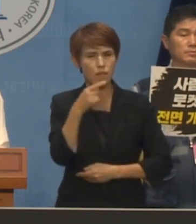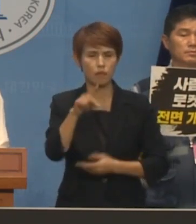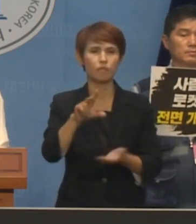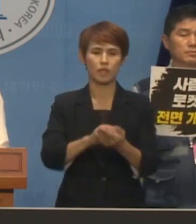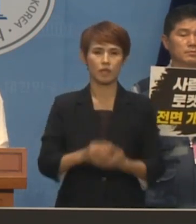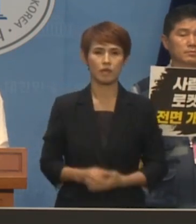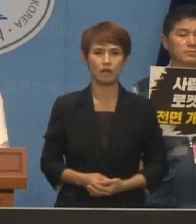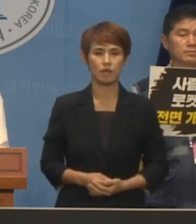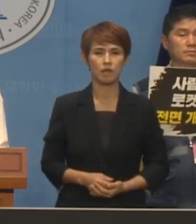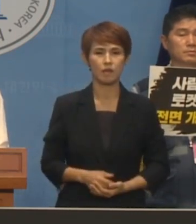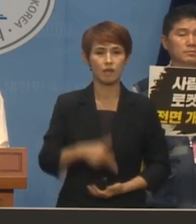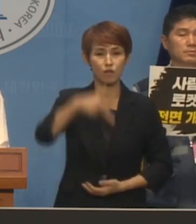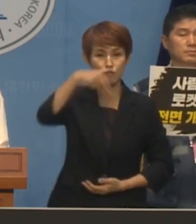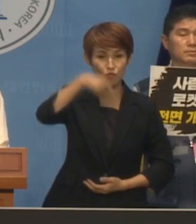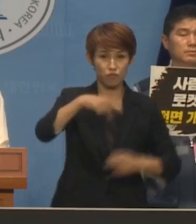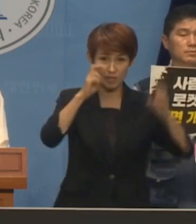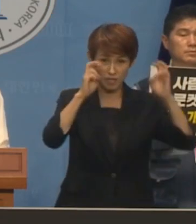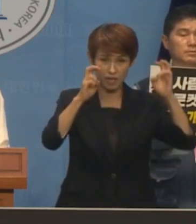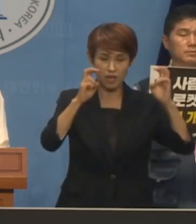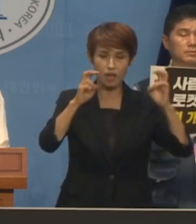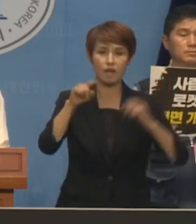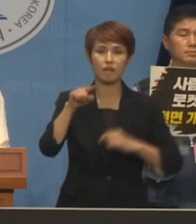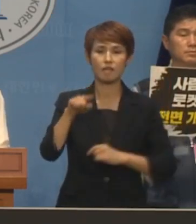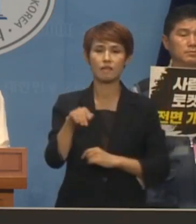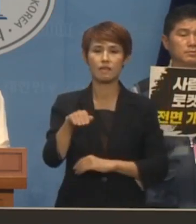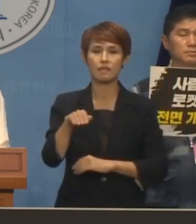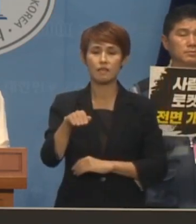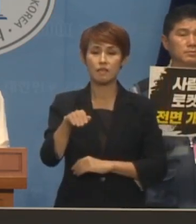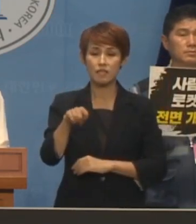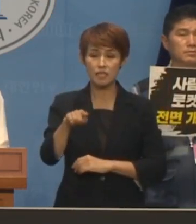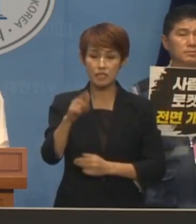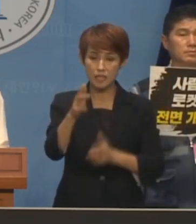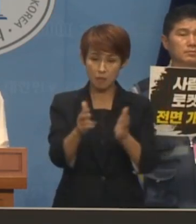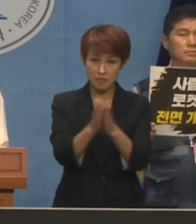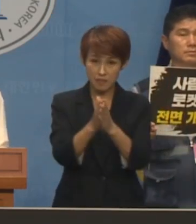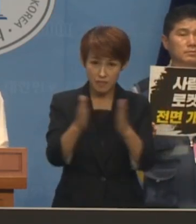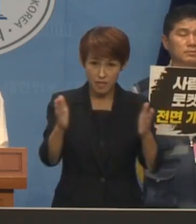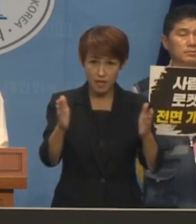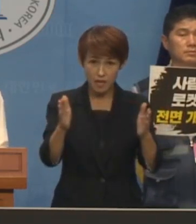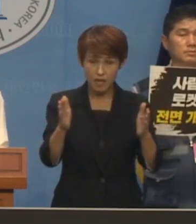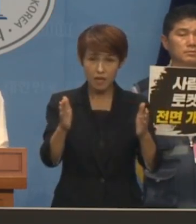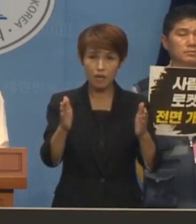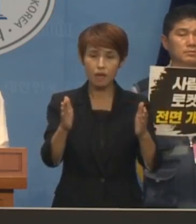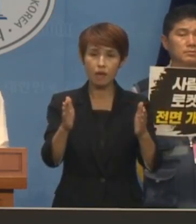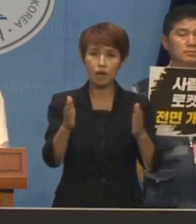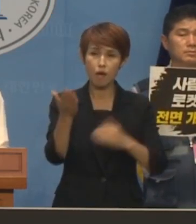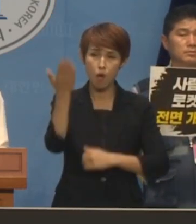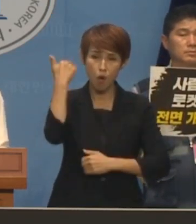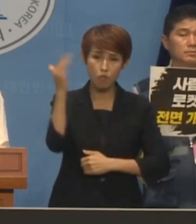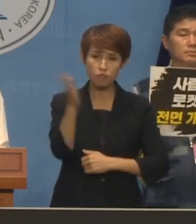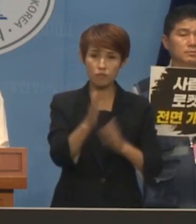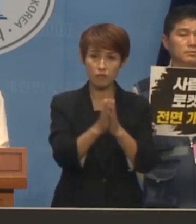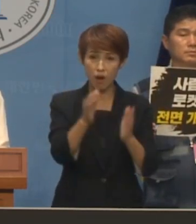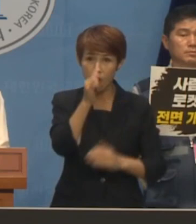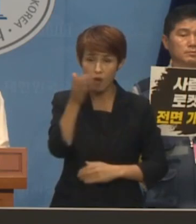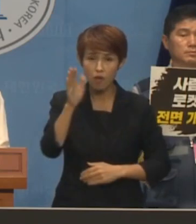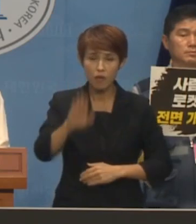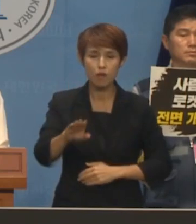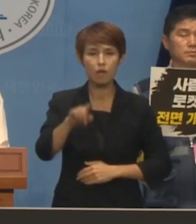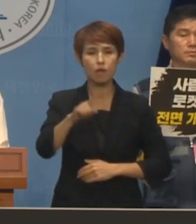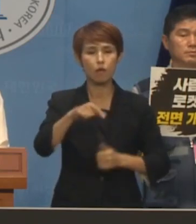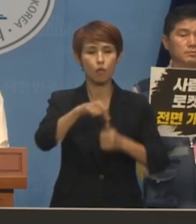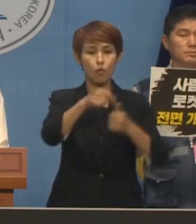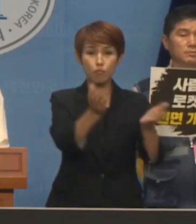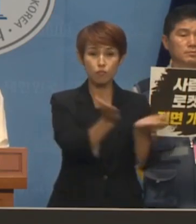시작한지 얼마나 되었는데 고용노동부는 아직도 이 노무 제공자에 포함되는지 여부도 모르고